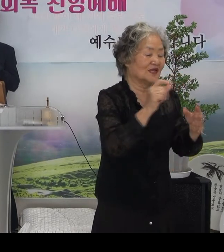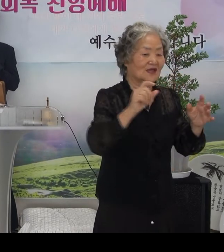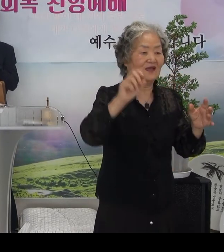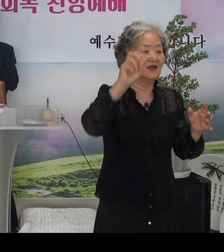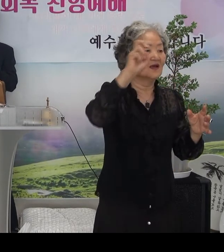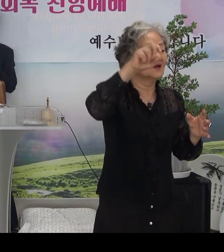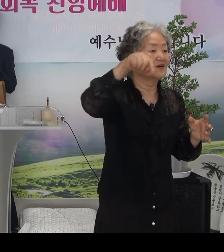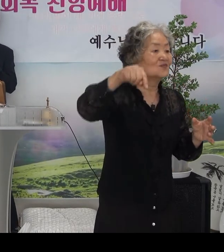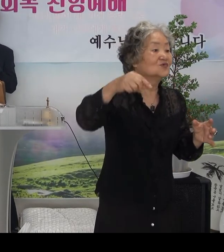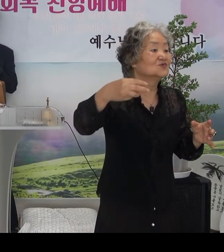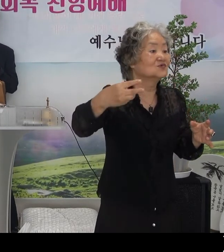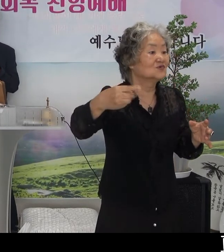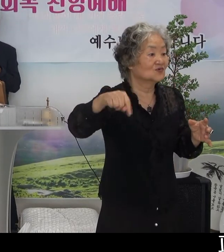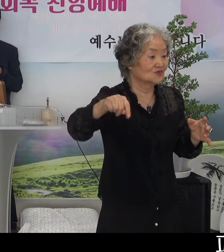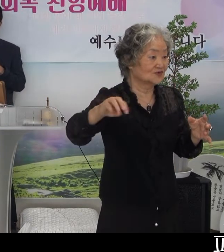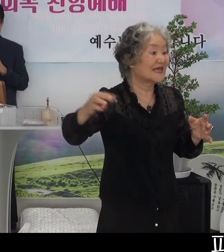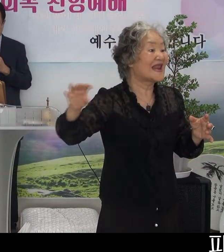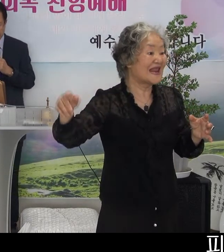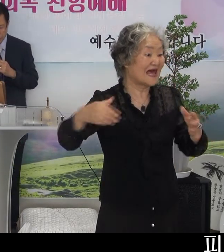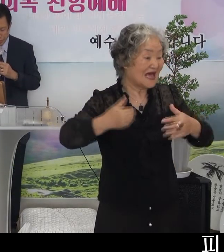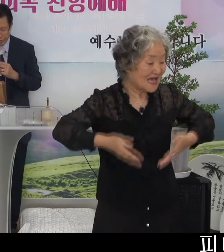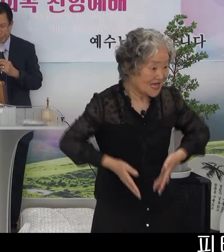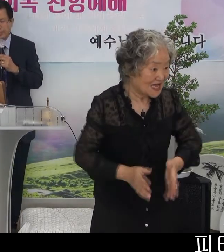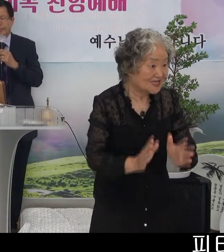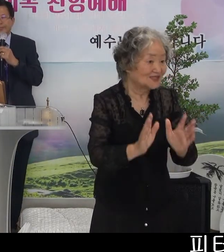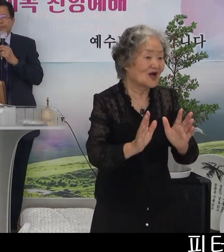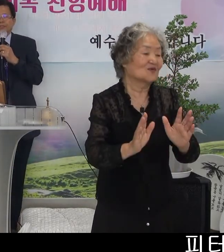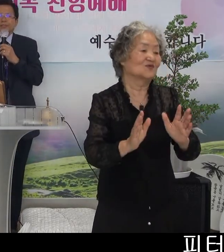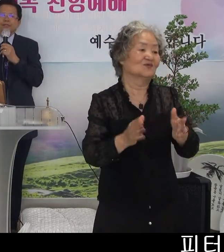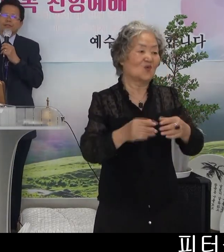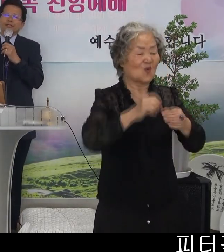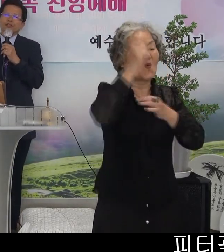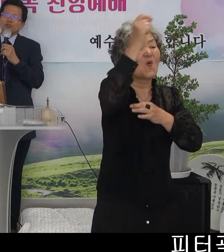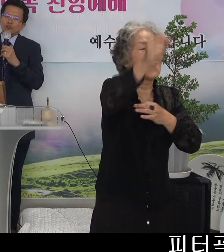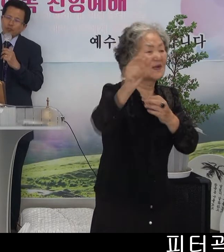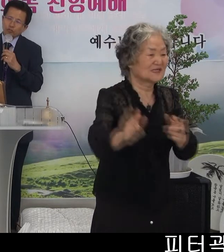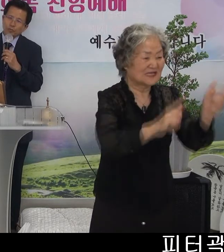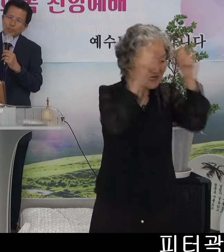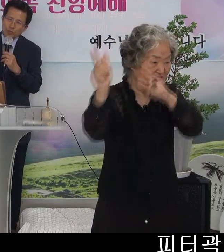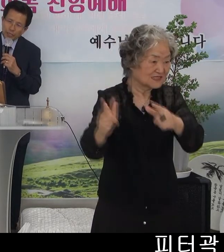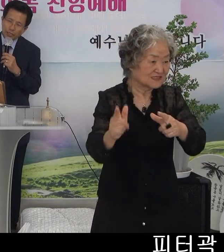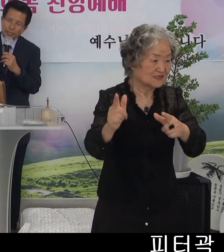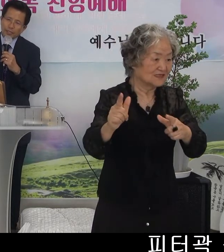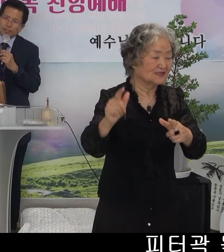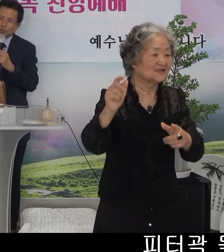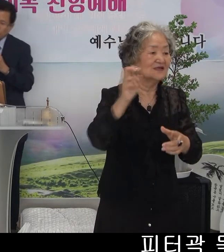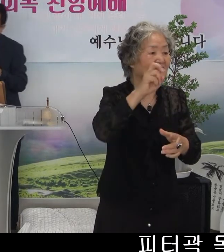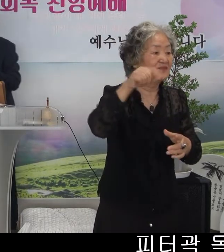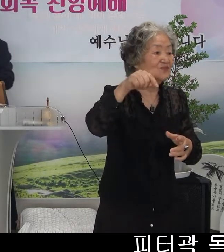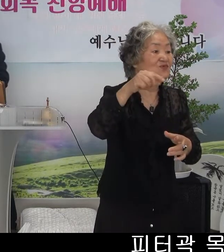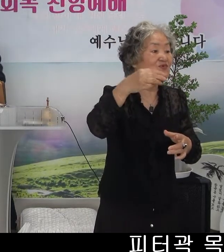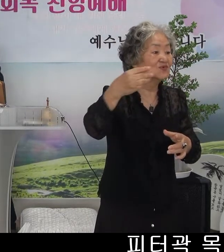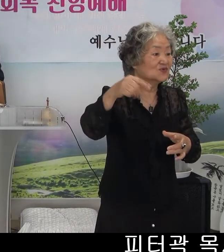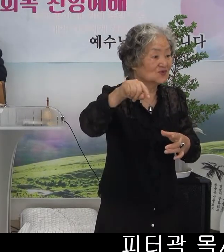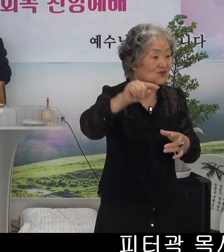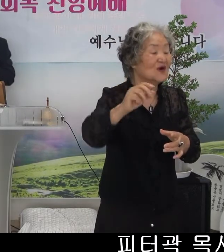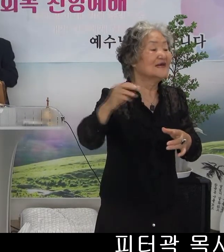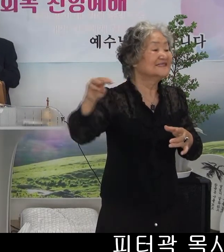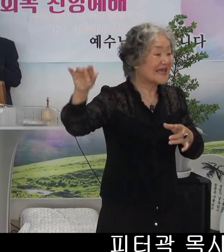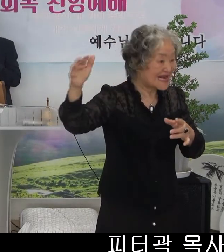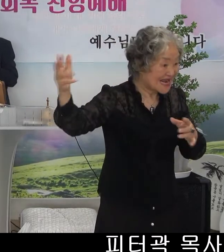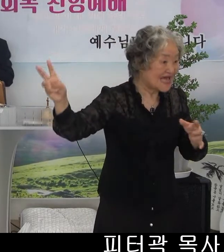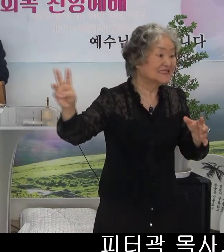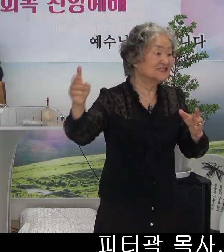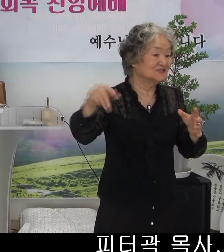증거했는가? 우리는 이것을 알아야 돼. 그의 아들 무두셀라 이름의 뜻은 죽음은 오리라. 죽음은 오리라.